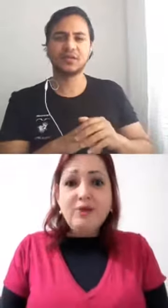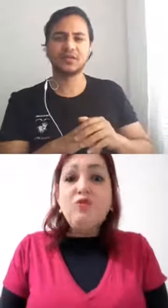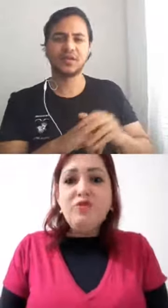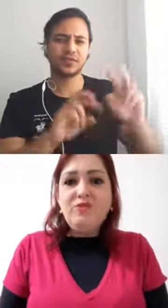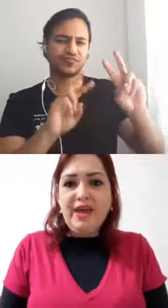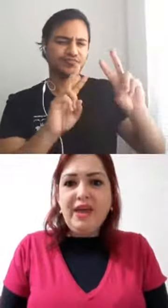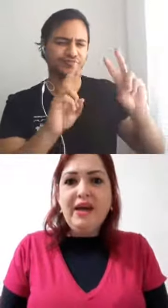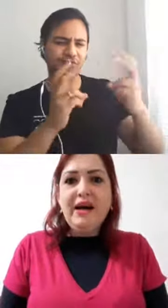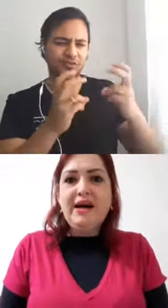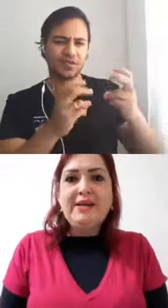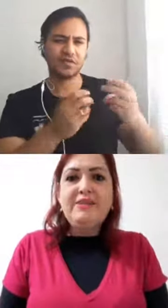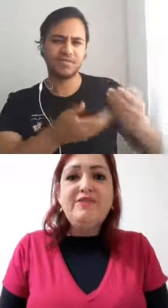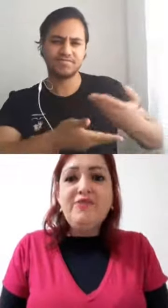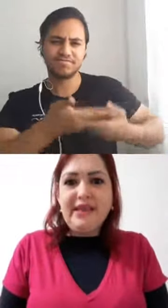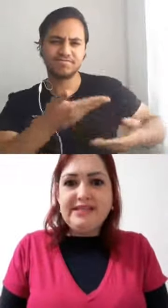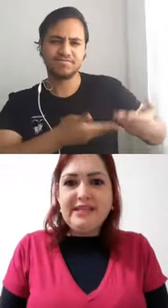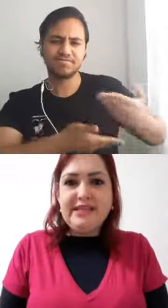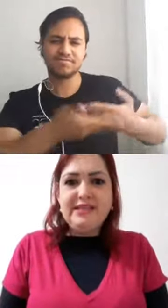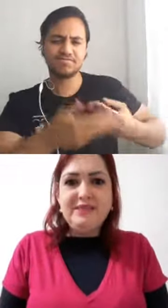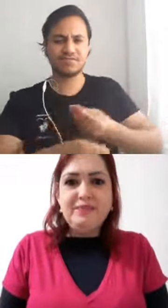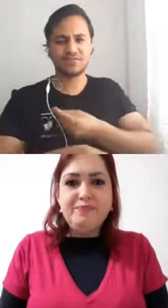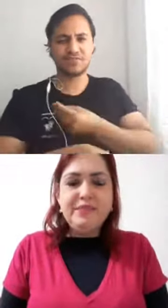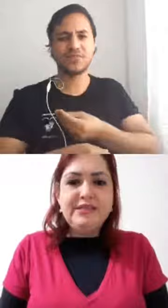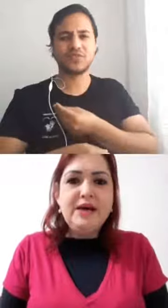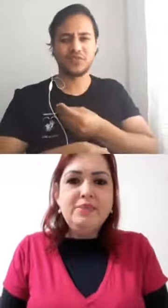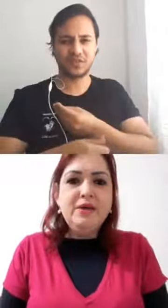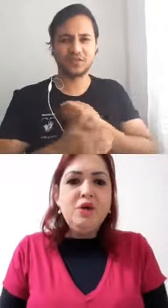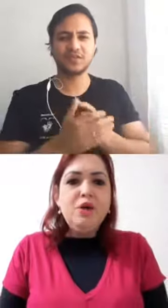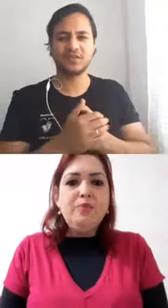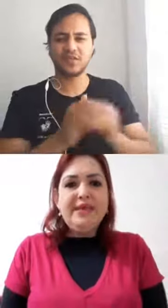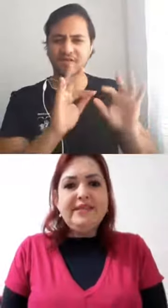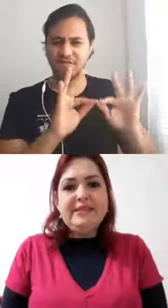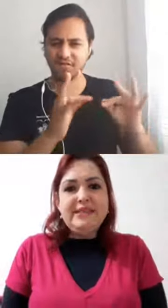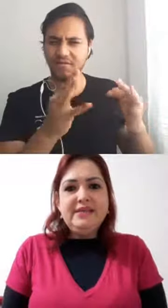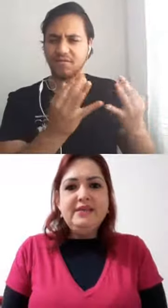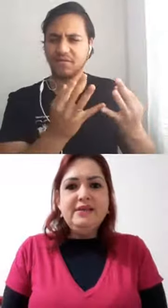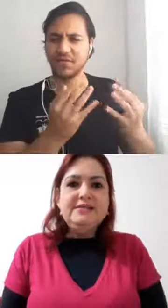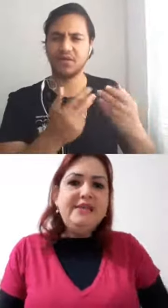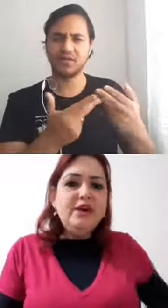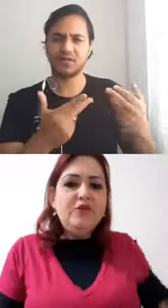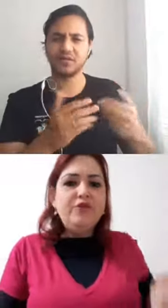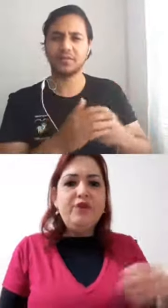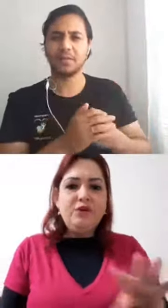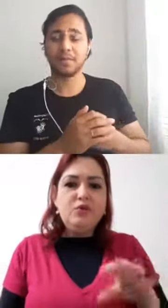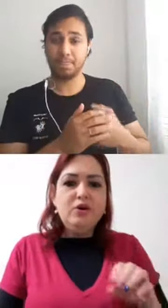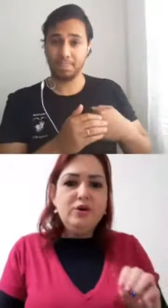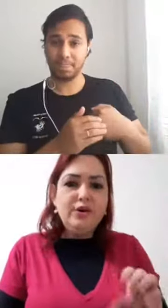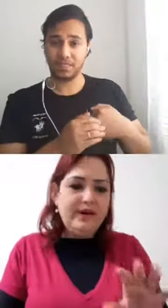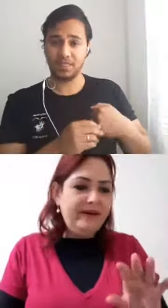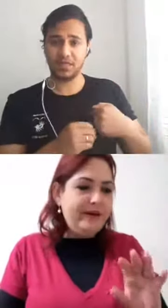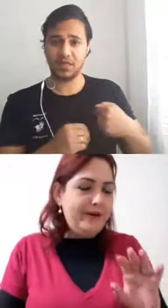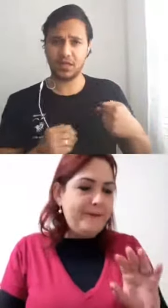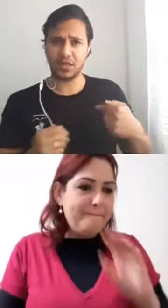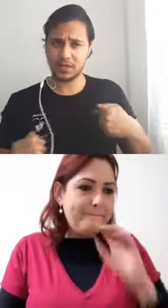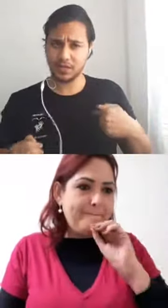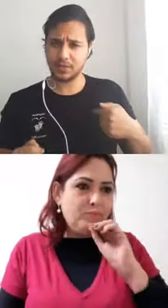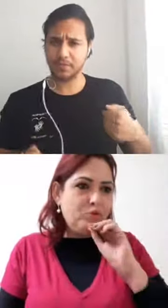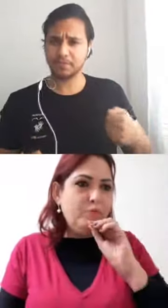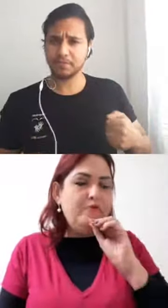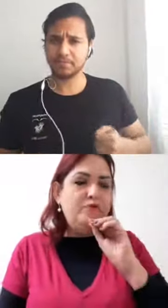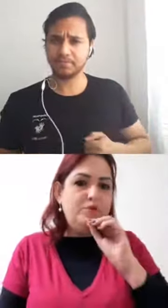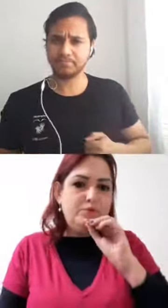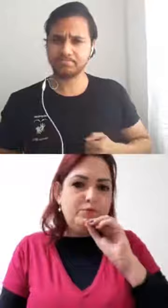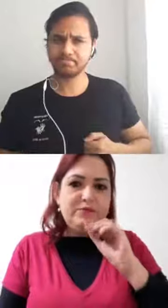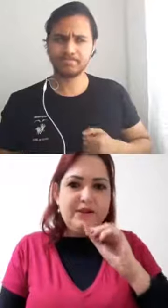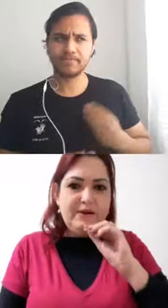a conviver na vivência ali, sabe? Porque assim, se eu fico como que